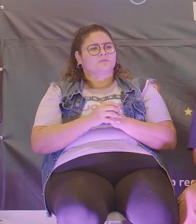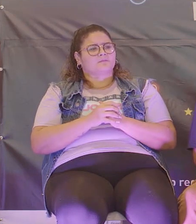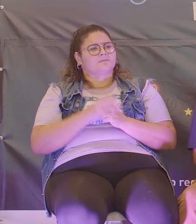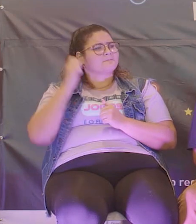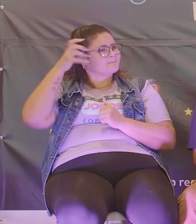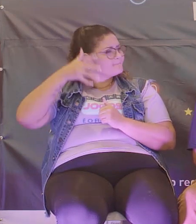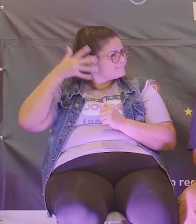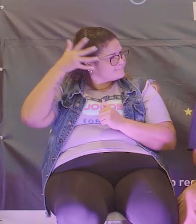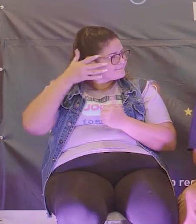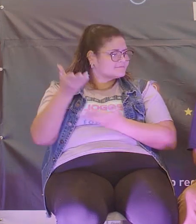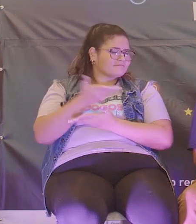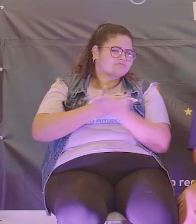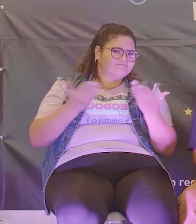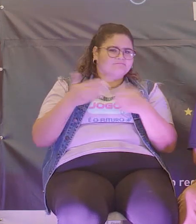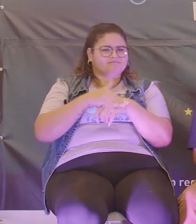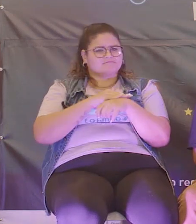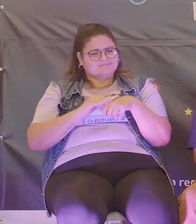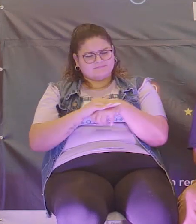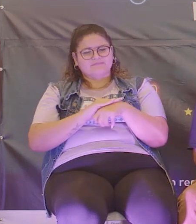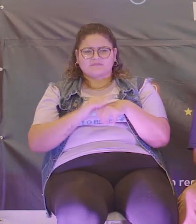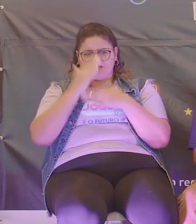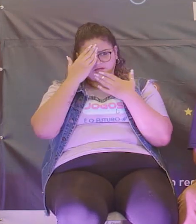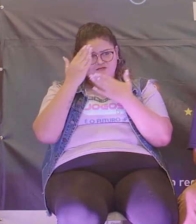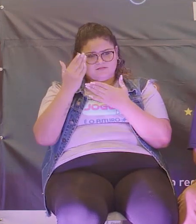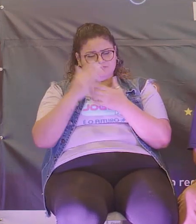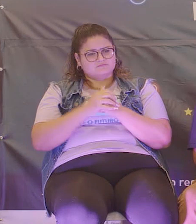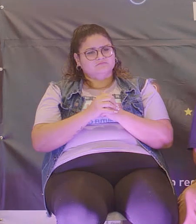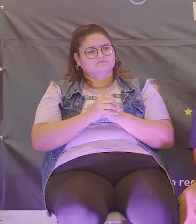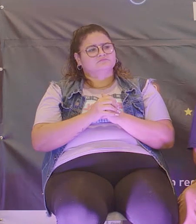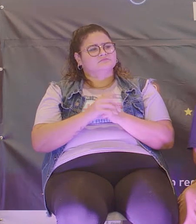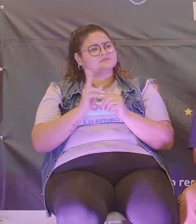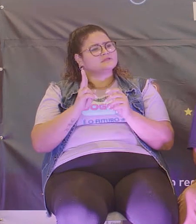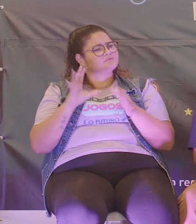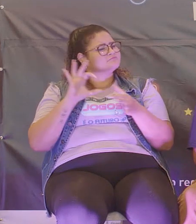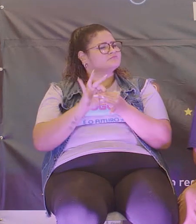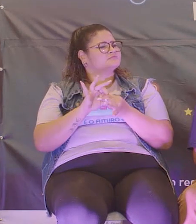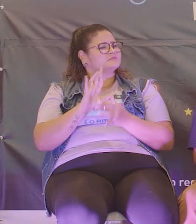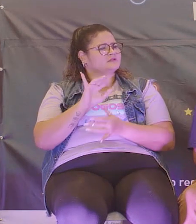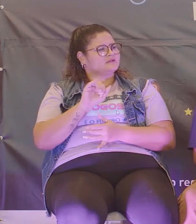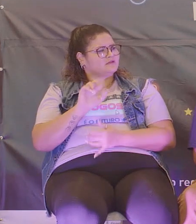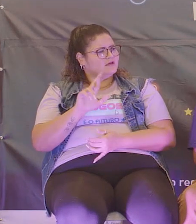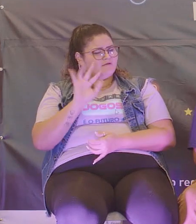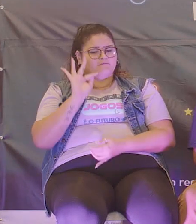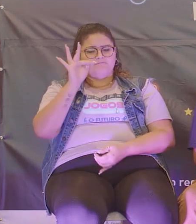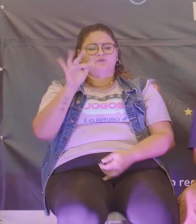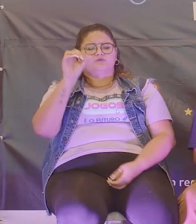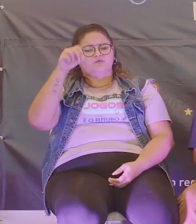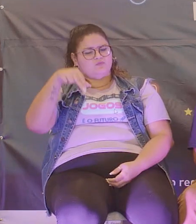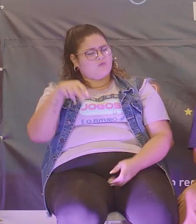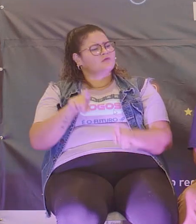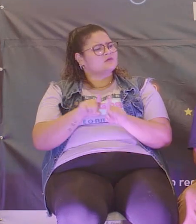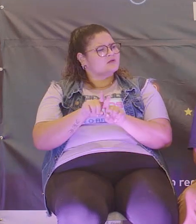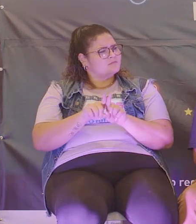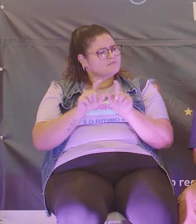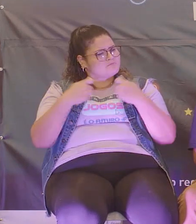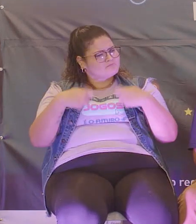palestra aí, cara, por estar junto com a gente. Pode contar com a gente da Criar Jogos, Futuro On do Burburinho, tá? O que você